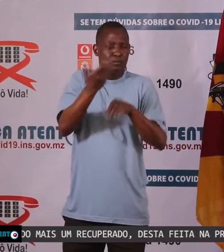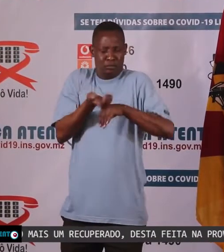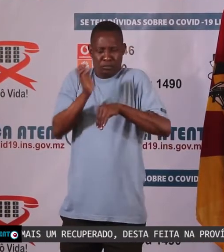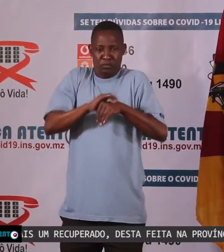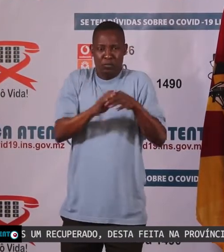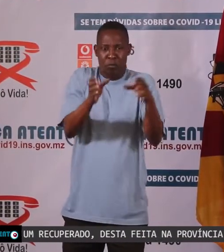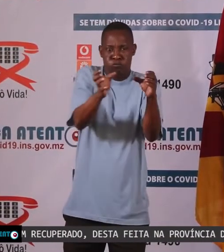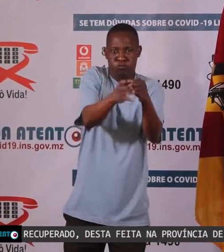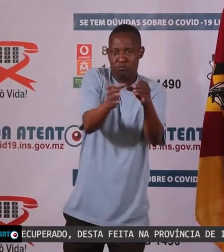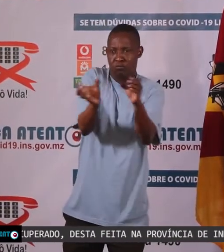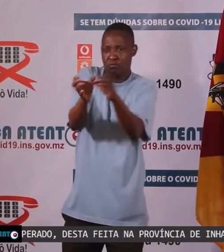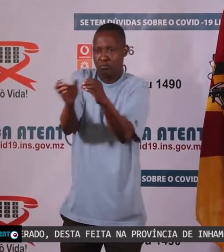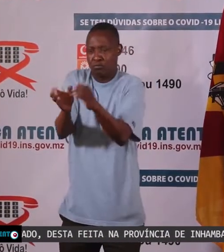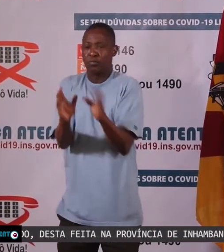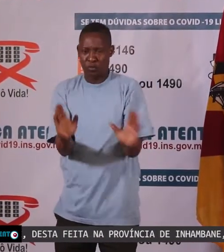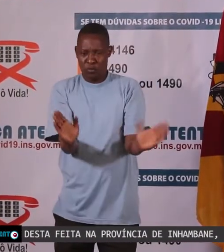Preparar os inquéritos